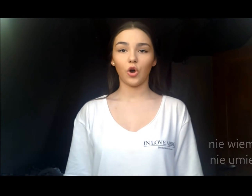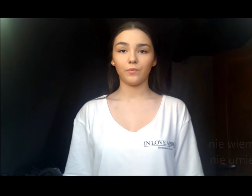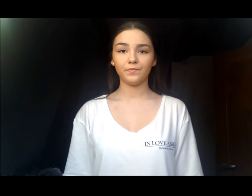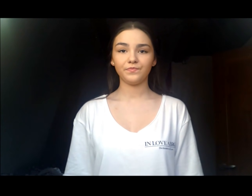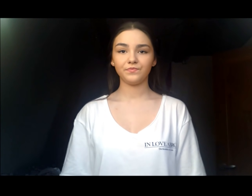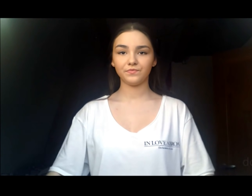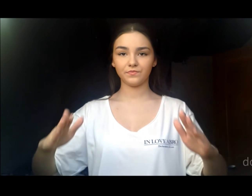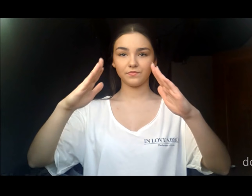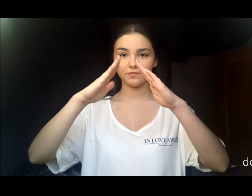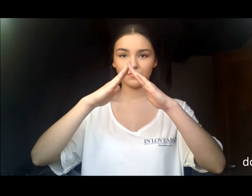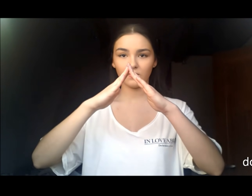Dom.